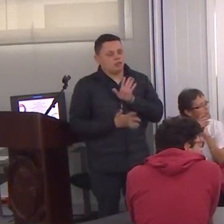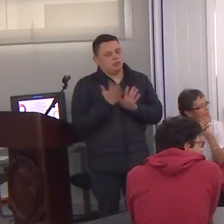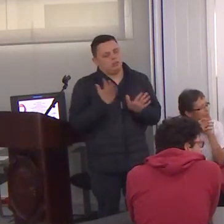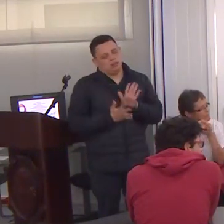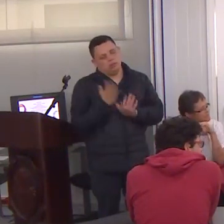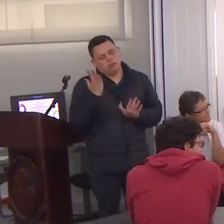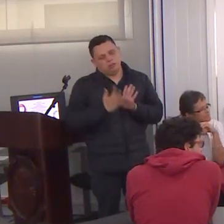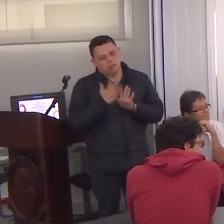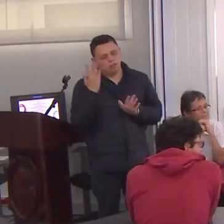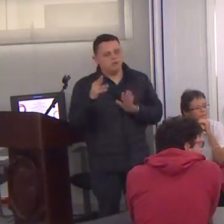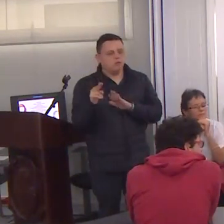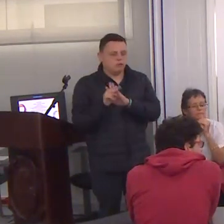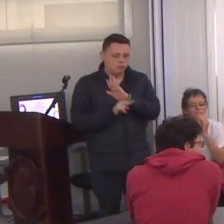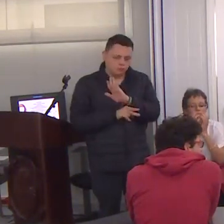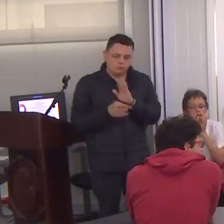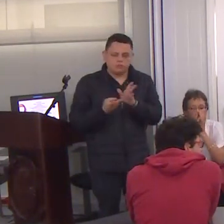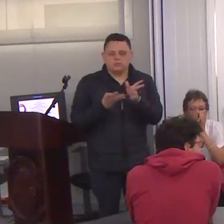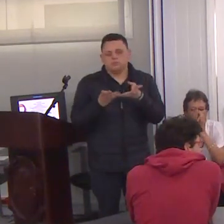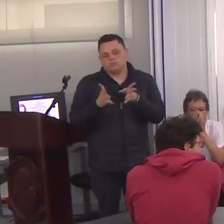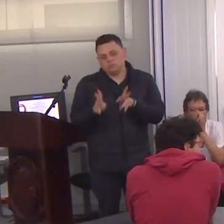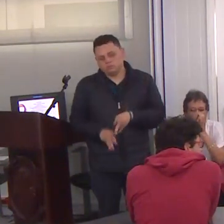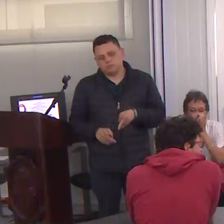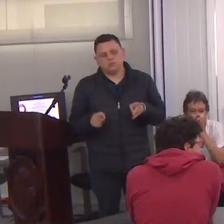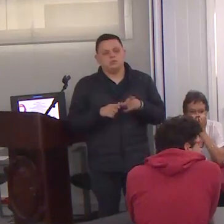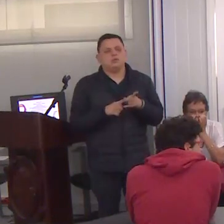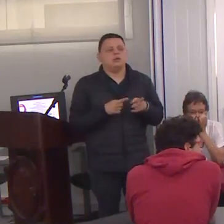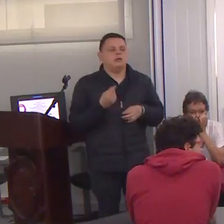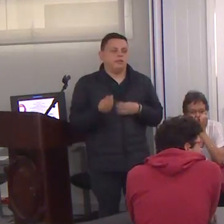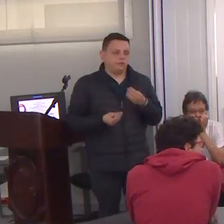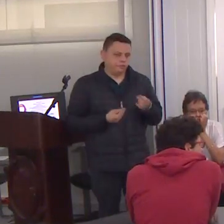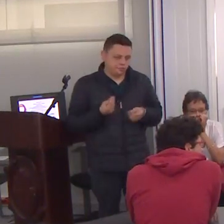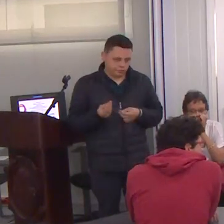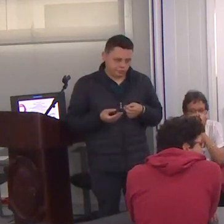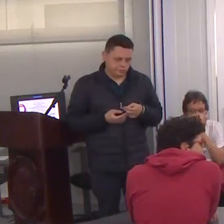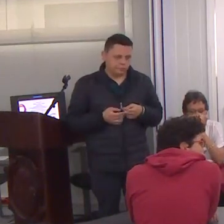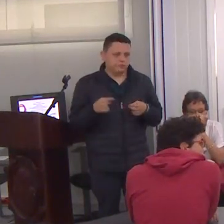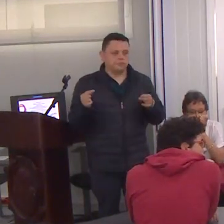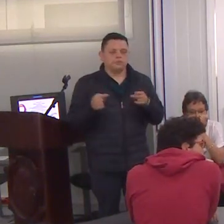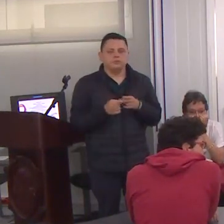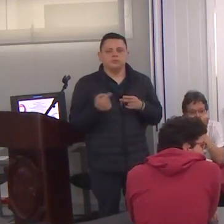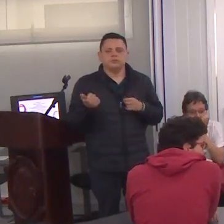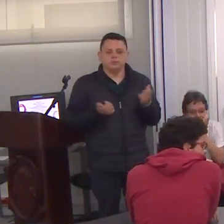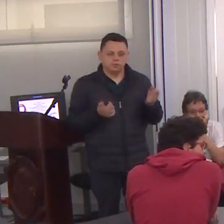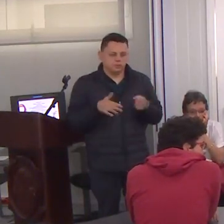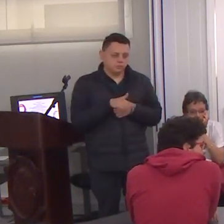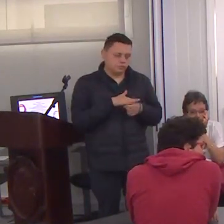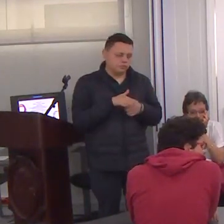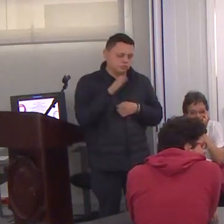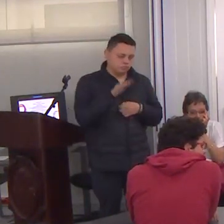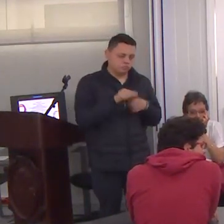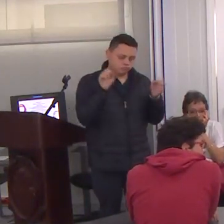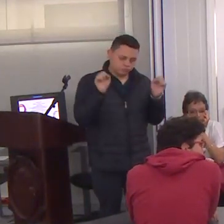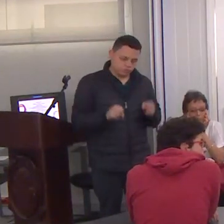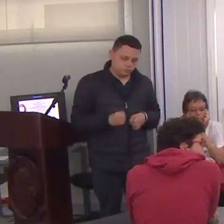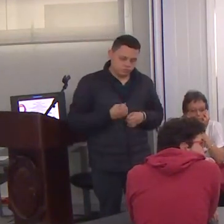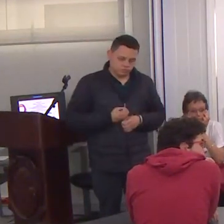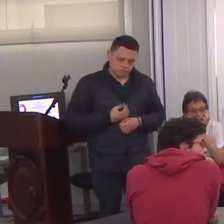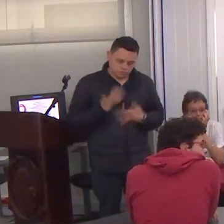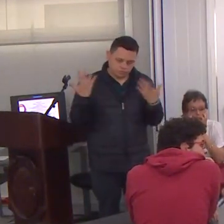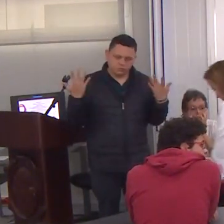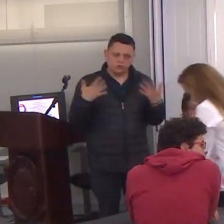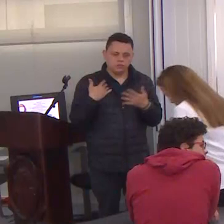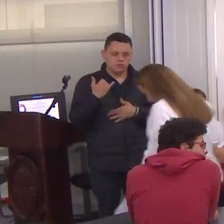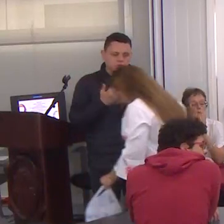de los reglamentos estudiantiles lo que tenía que ver con era el momento también de poder aflorar con su